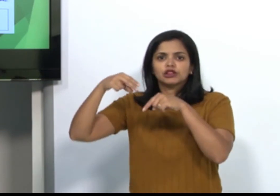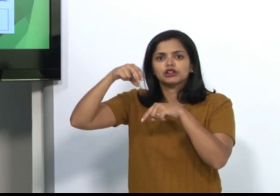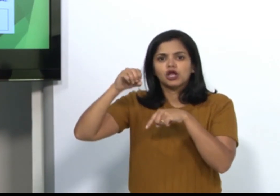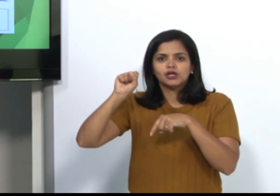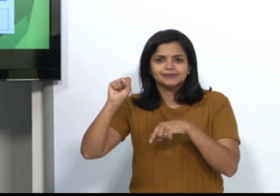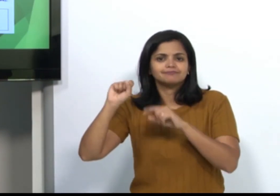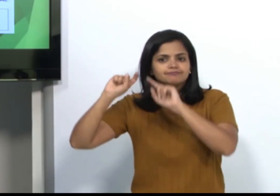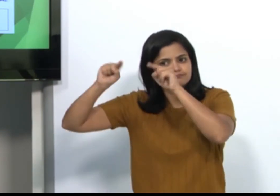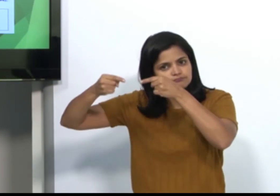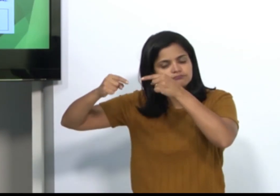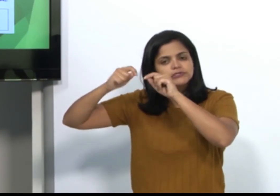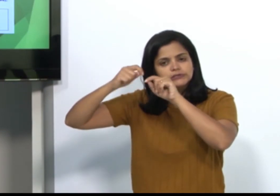IX4, nós.